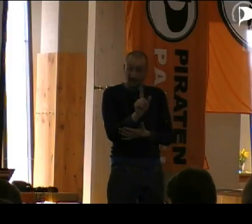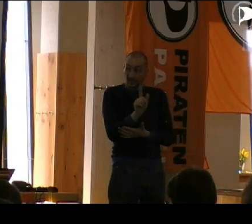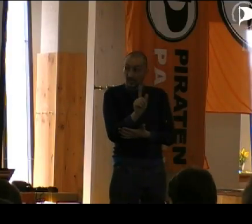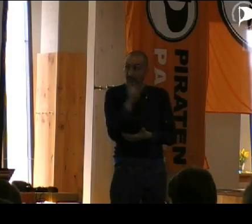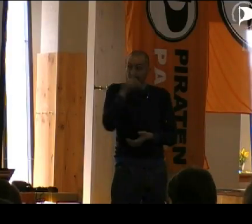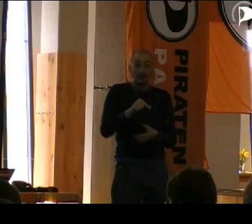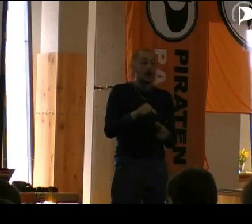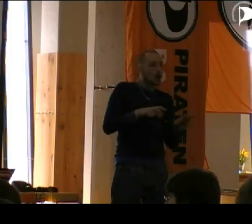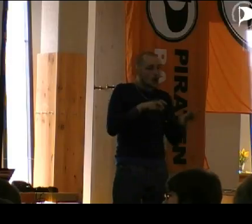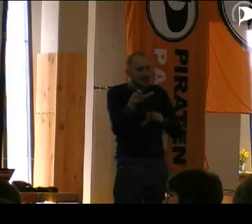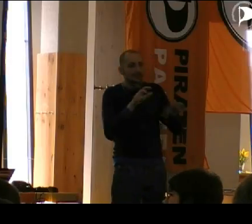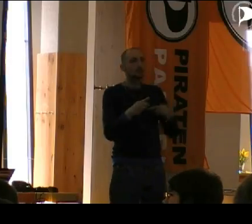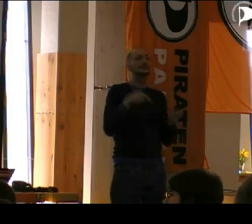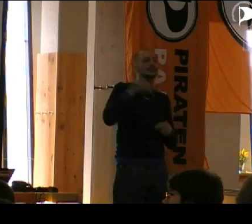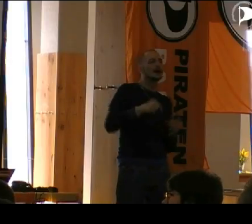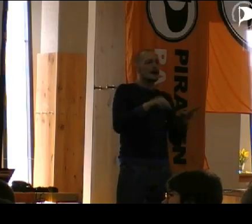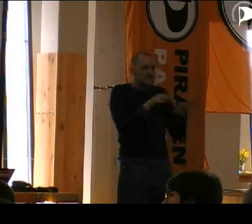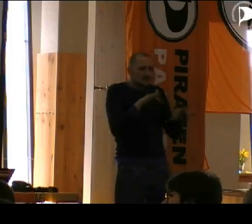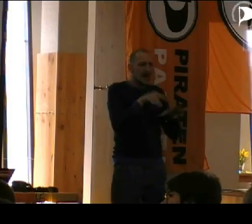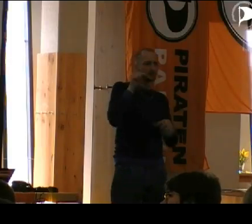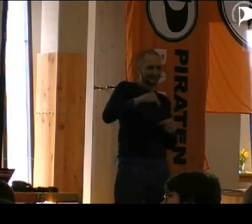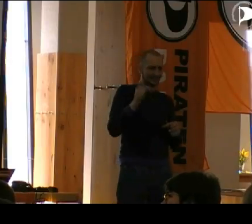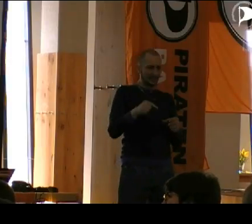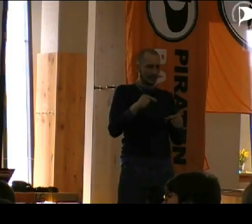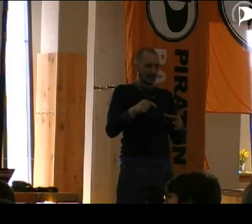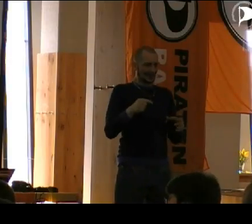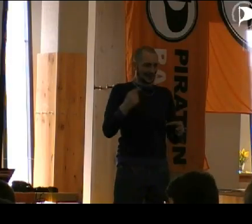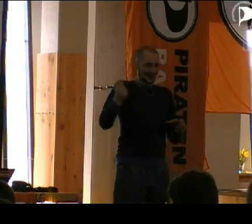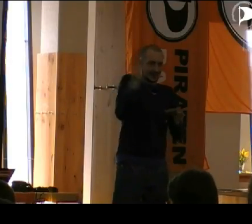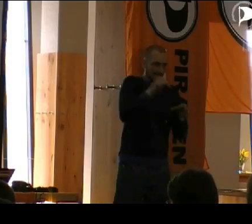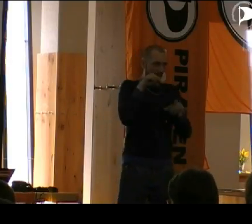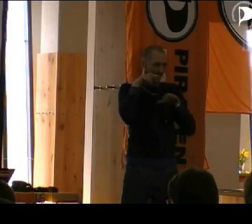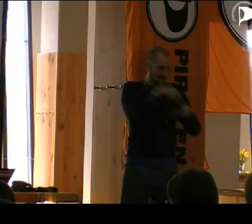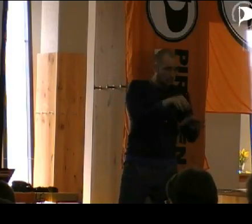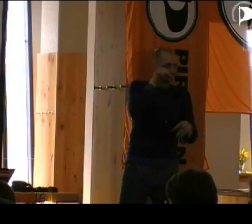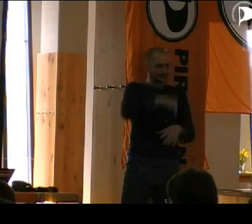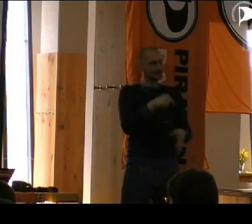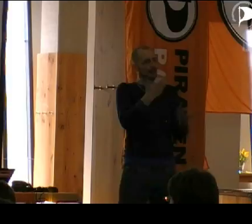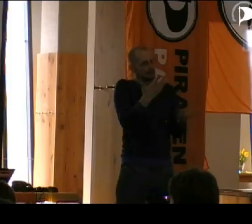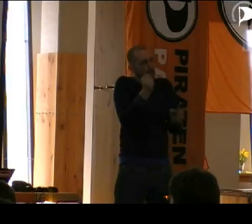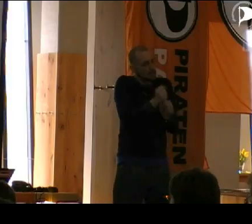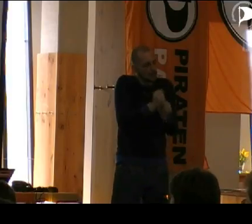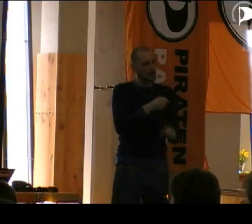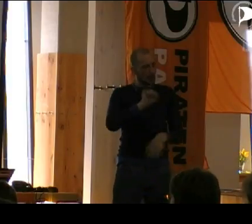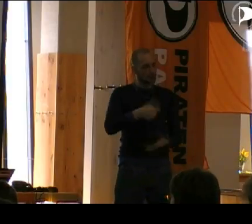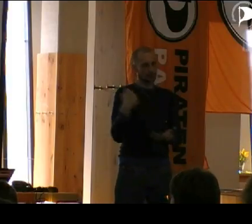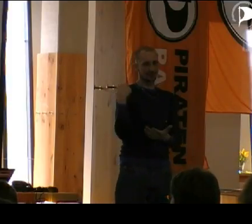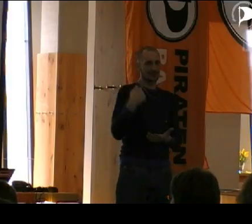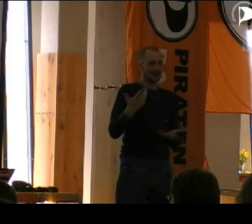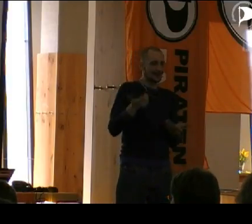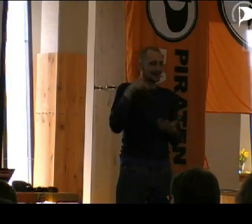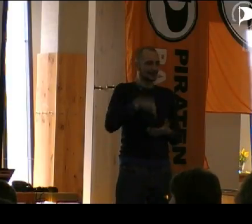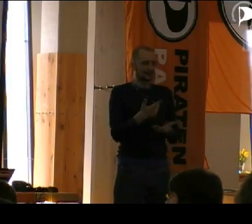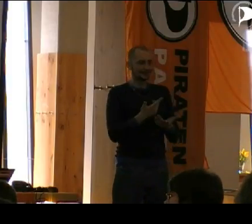organisatorisches und verwaltungsmäßig ist bzw nach innen wirken das beschränken können das heißt beschränkt und habe ich gucke was hat es